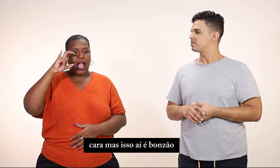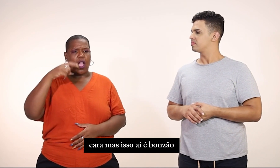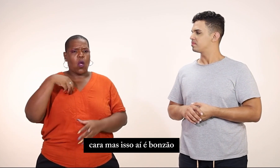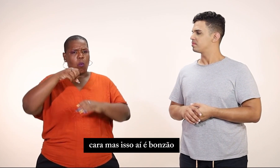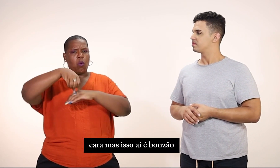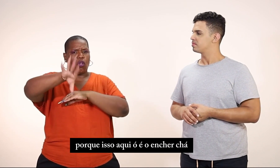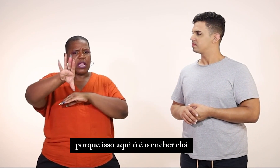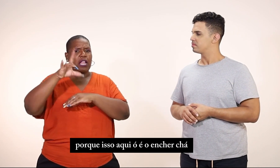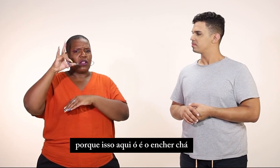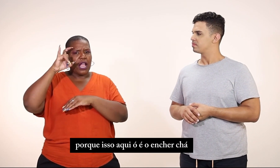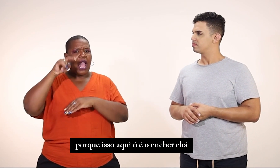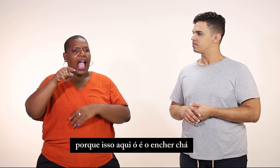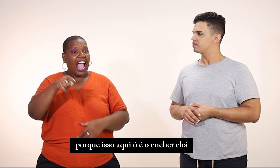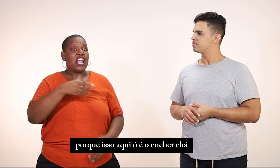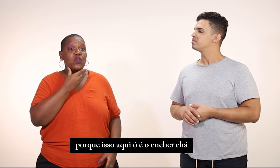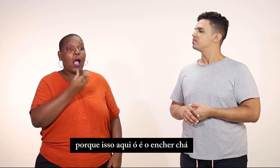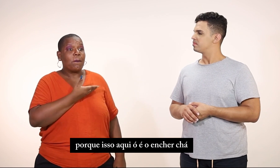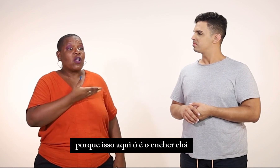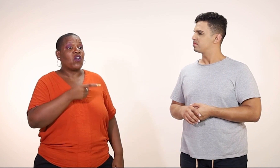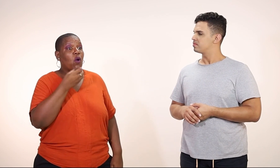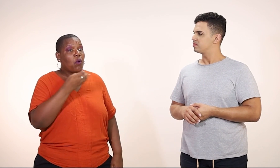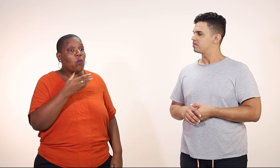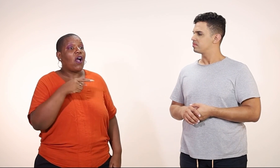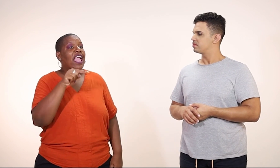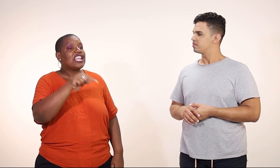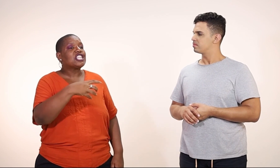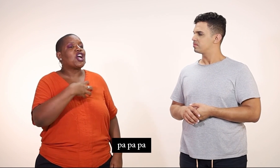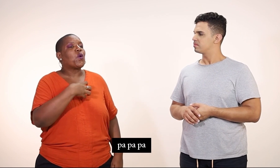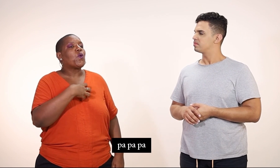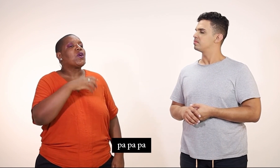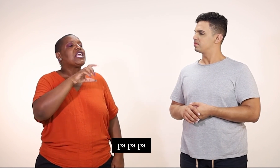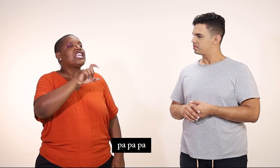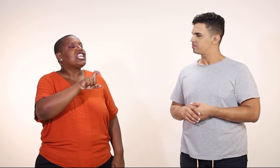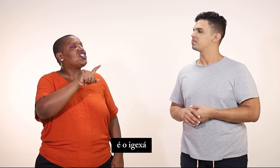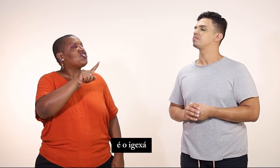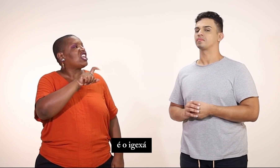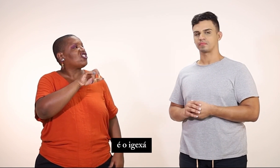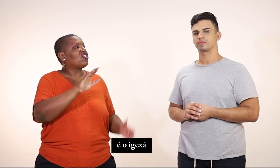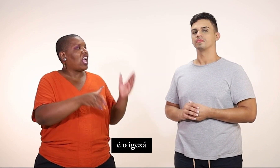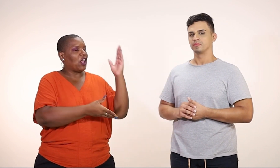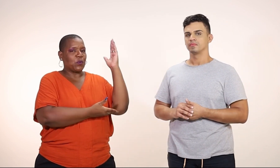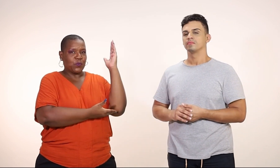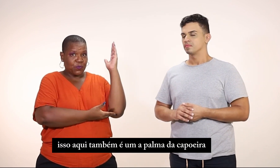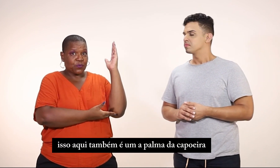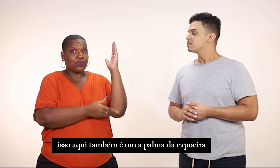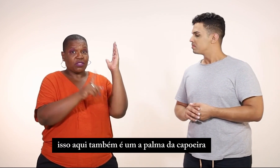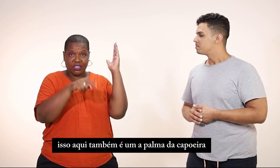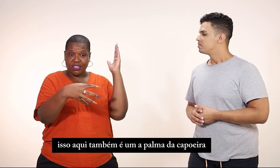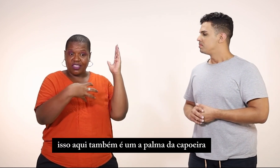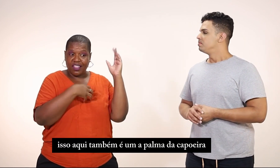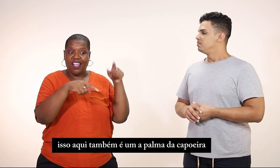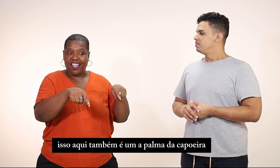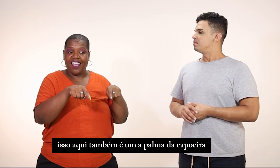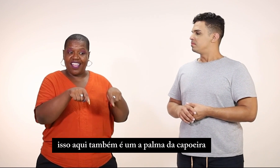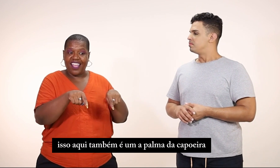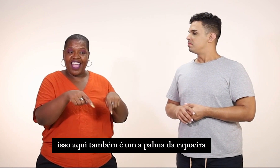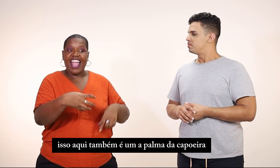é bonzão, porque isso aqui, ó, é o Ijexá. Pá, pá, pá. É o Ijexá. Isso aqui também é a palma